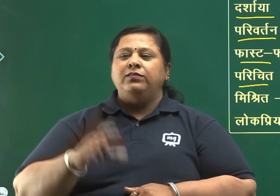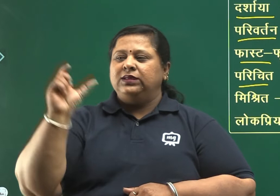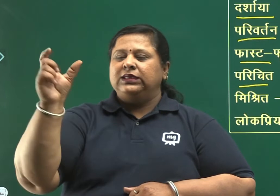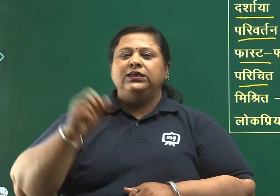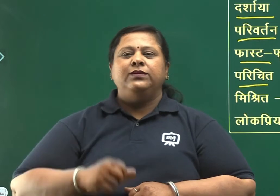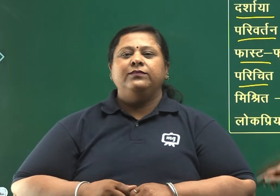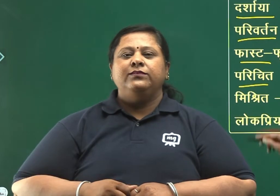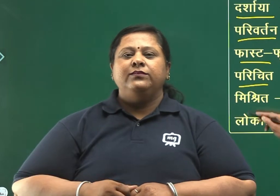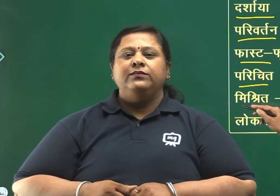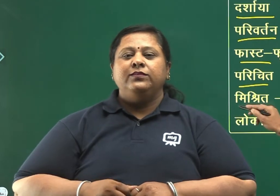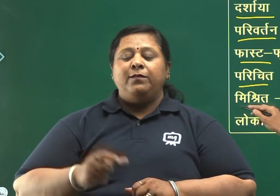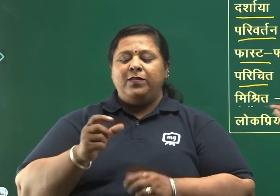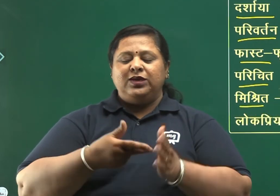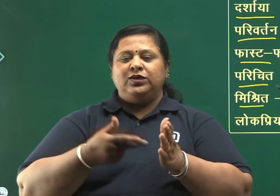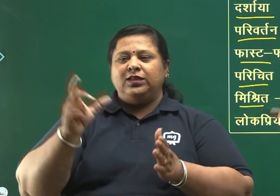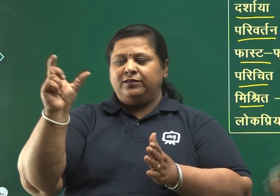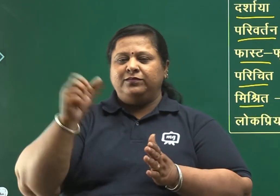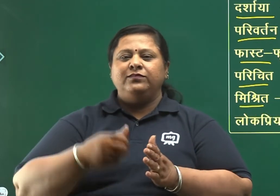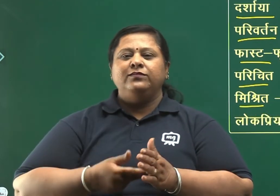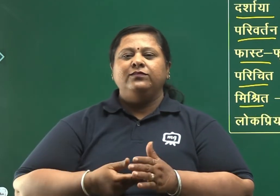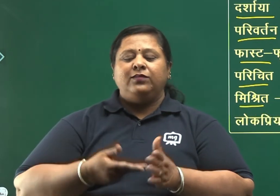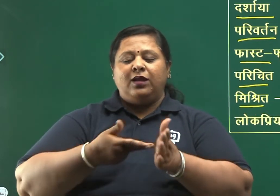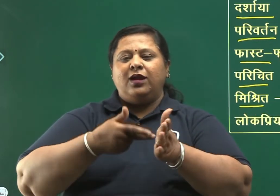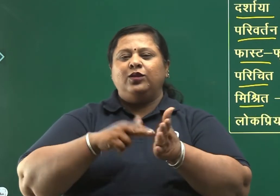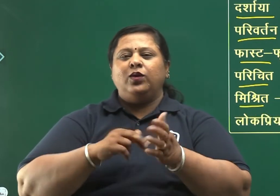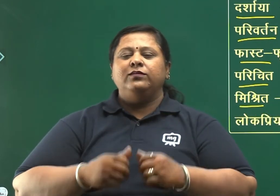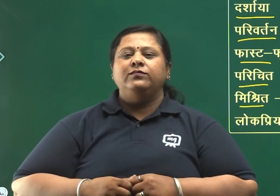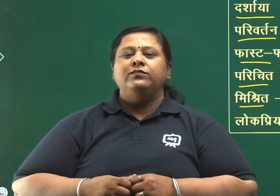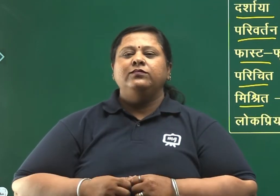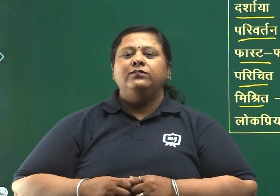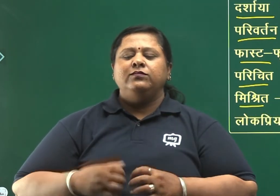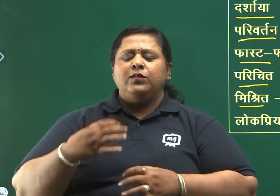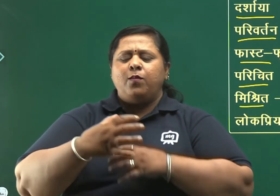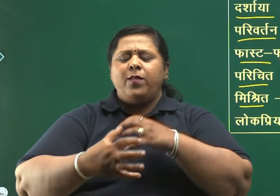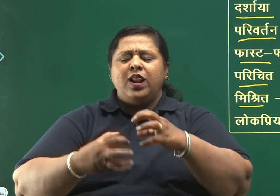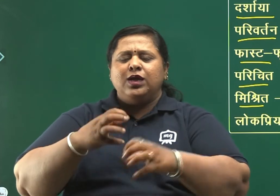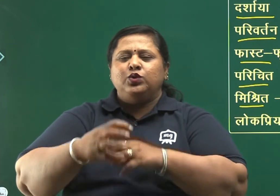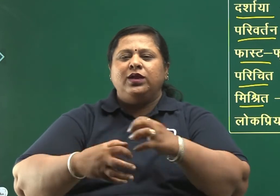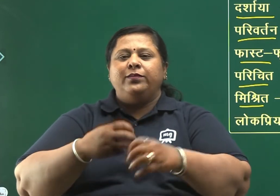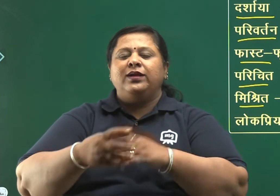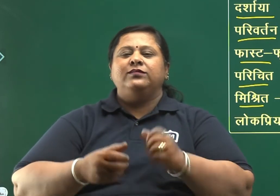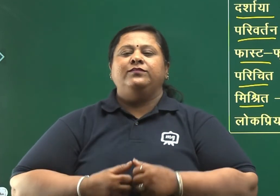अगला शब्द मिश्रित, अर्थ होगा मिली जुली।